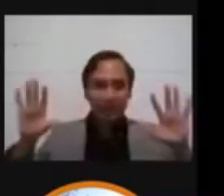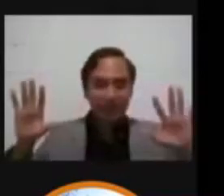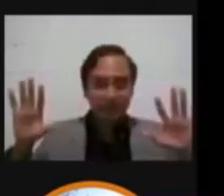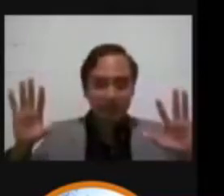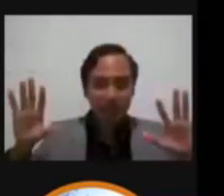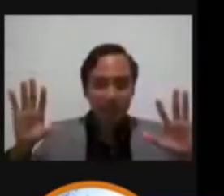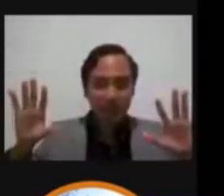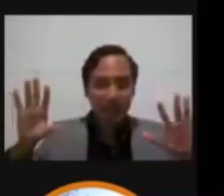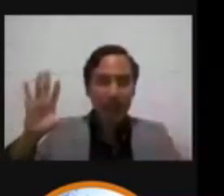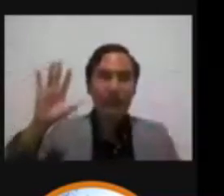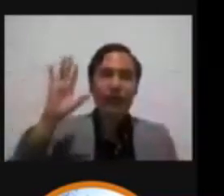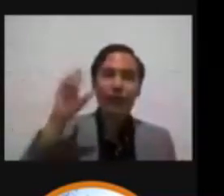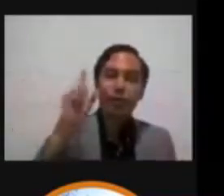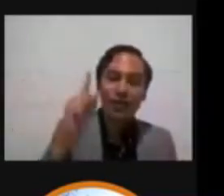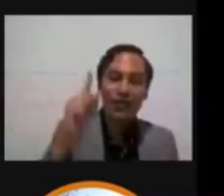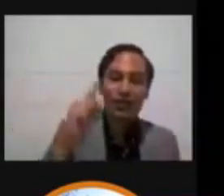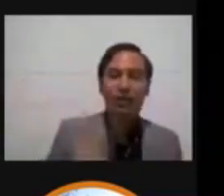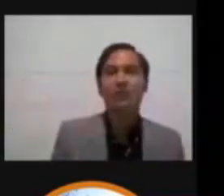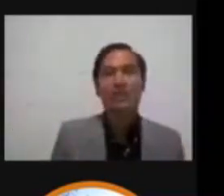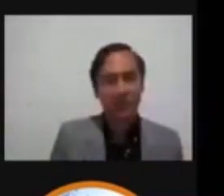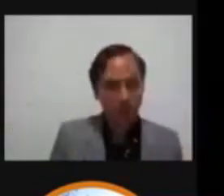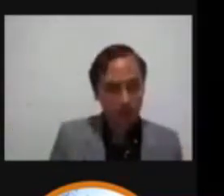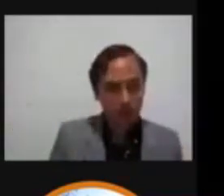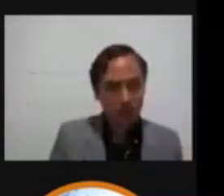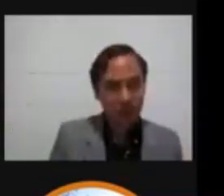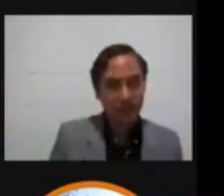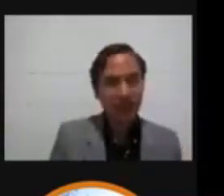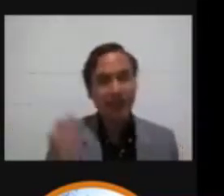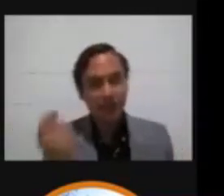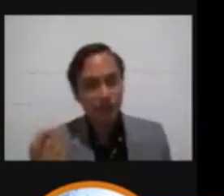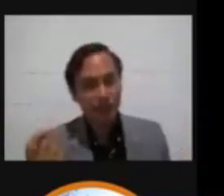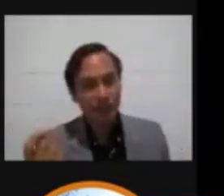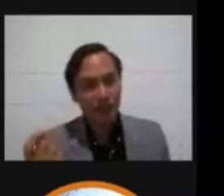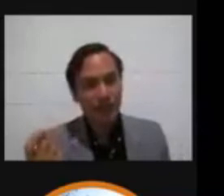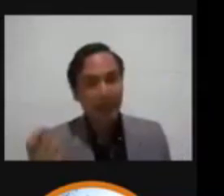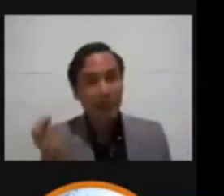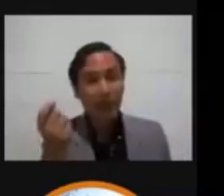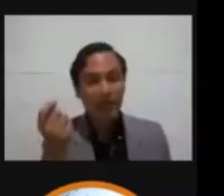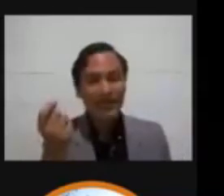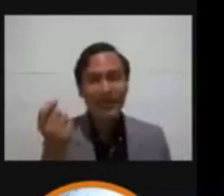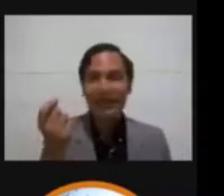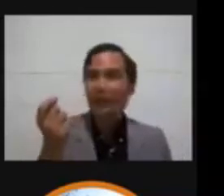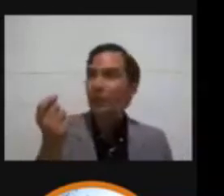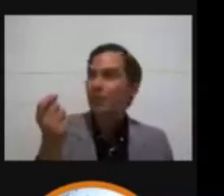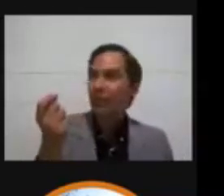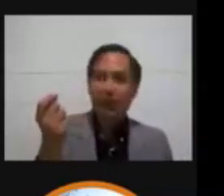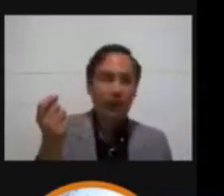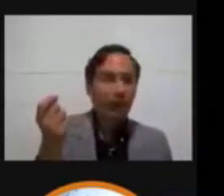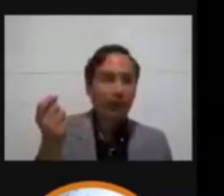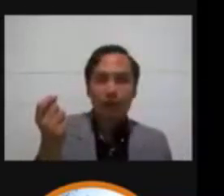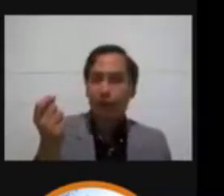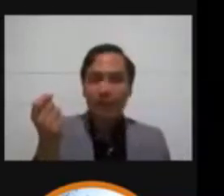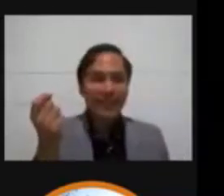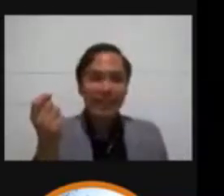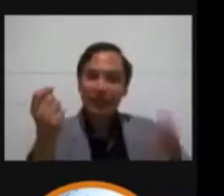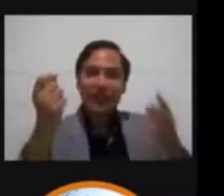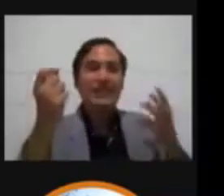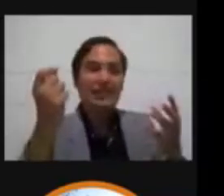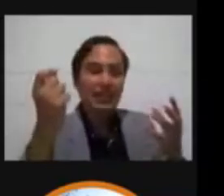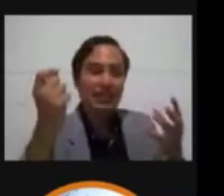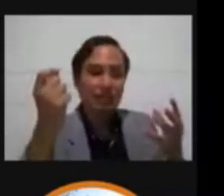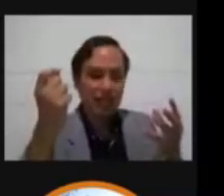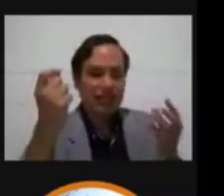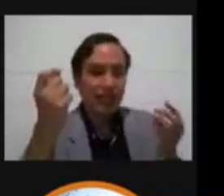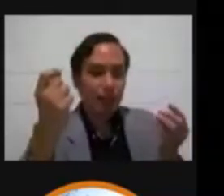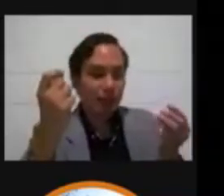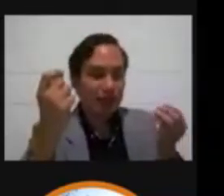somos completamente diferentes, pero en una sola cosa sí somos iguales, en derechos humanos. Pero a veces, por esas